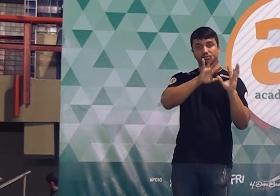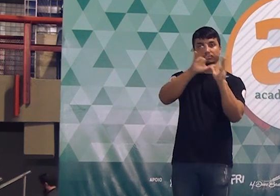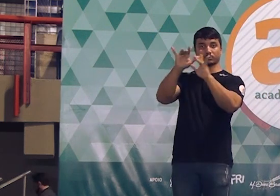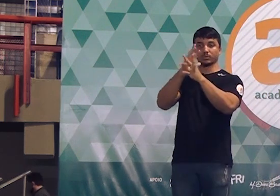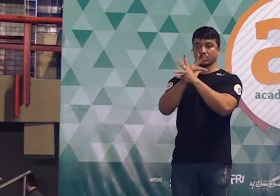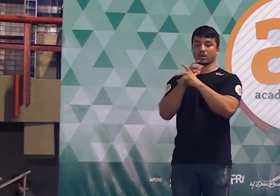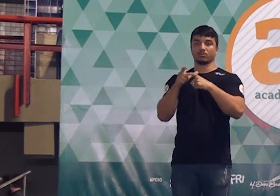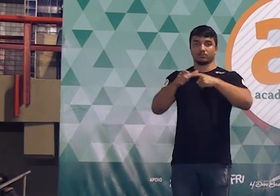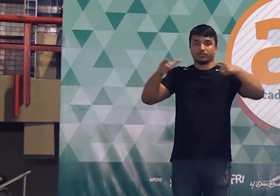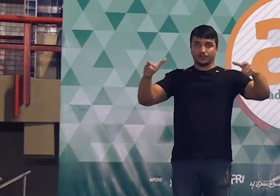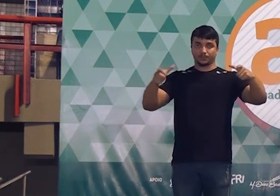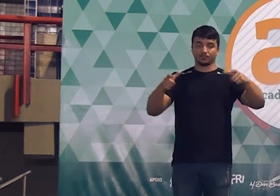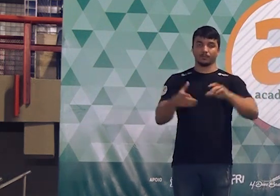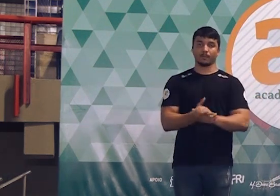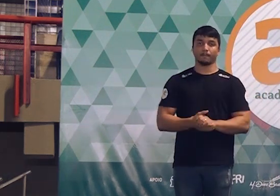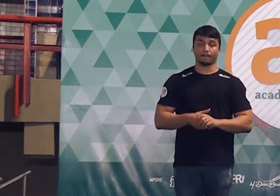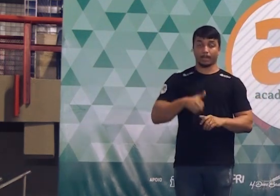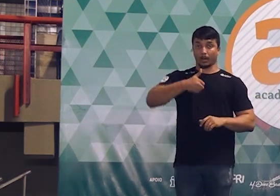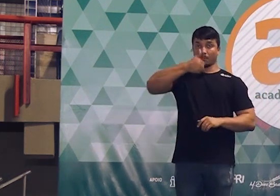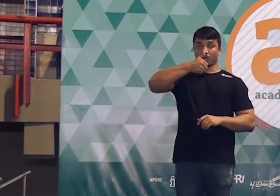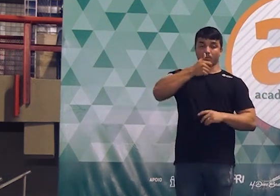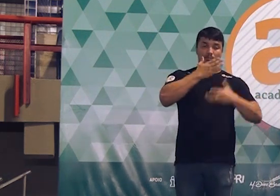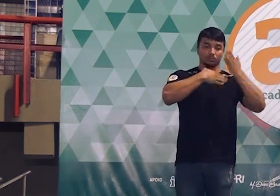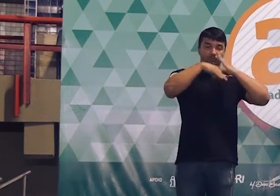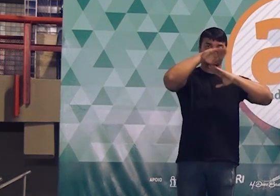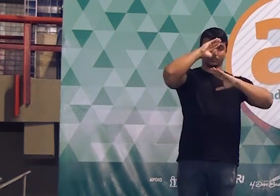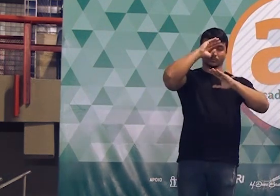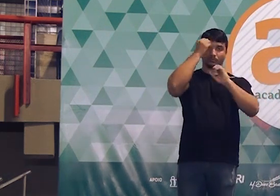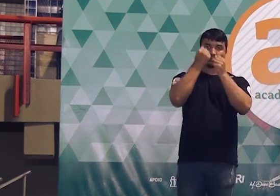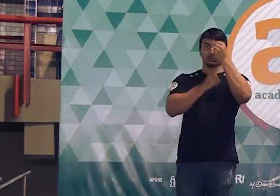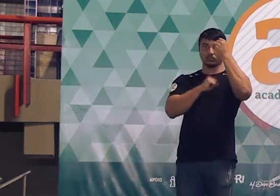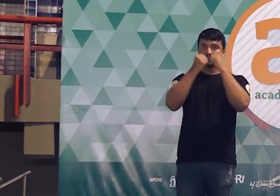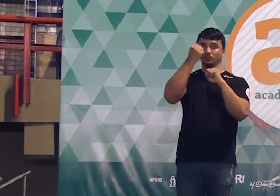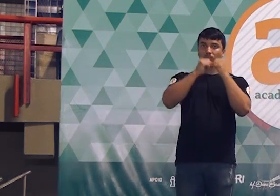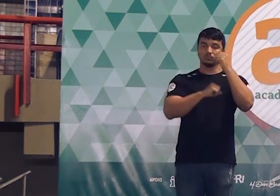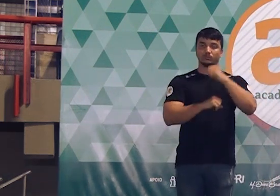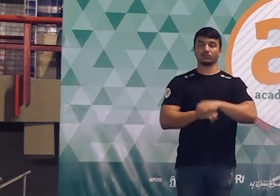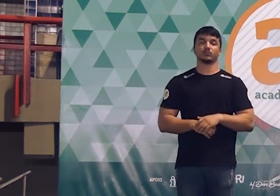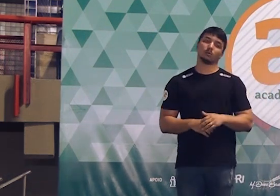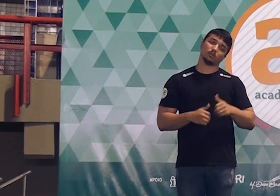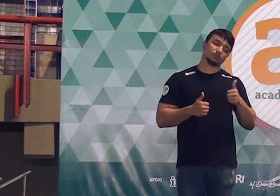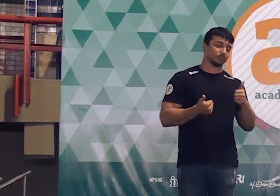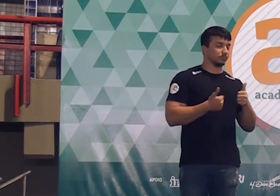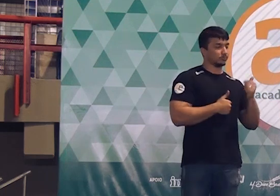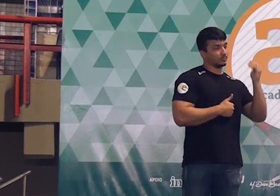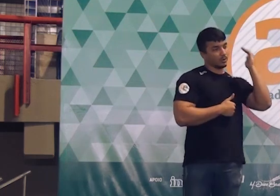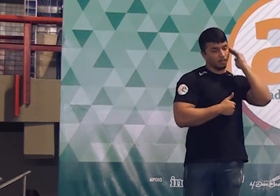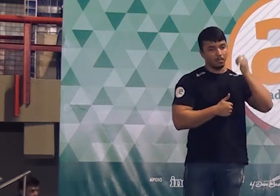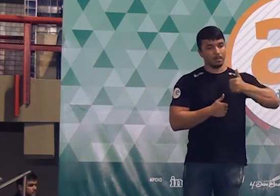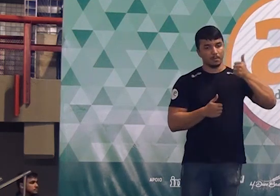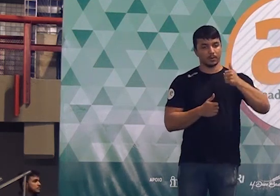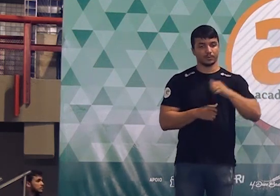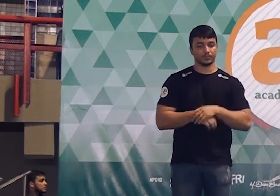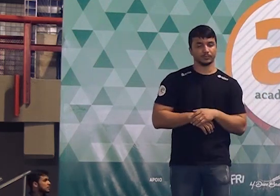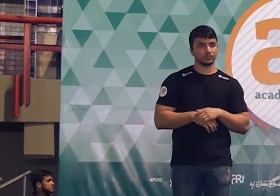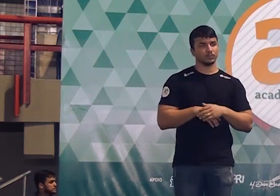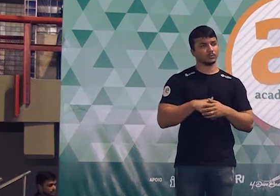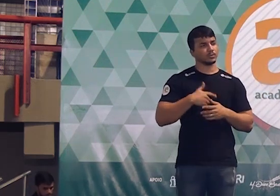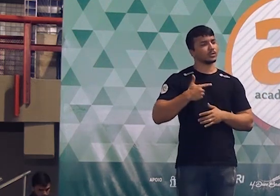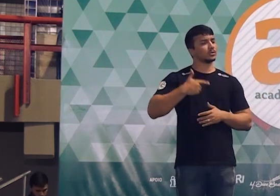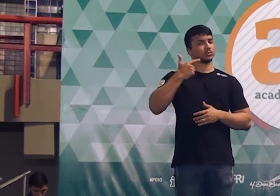países se urbanizaram na primeira Revolução Industrial. Ah, professor, beleza, lá na primeira. E na